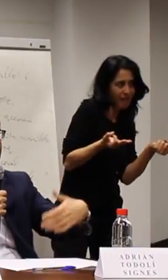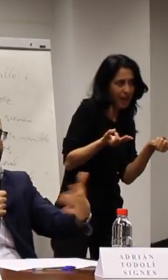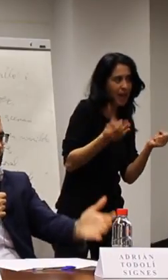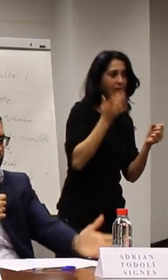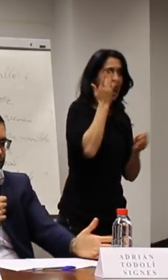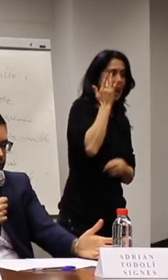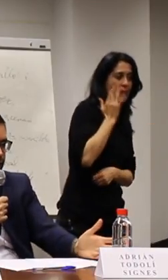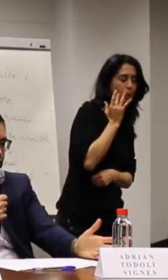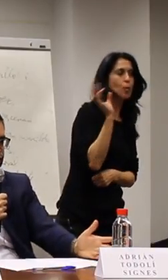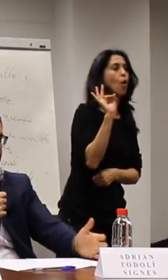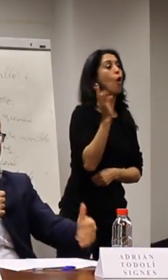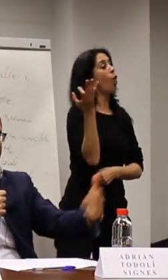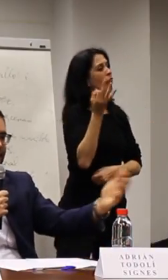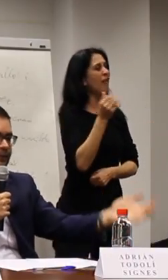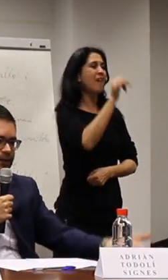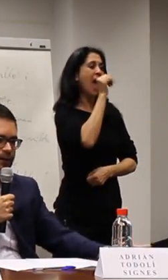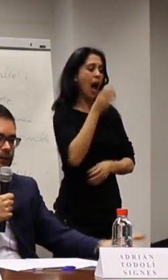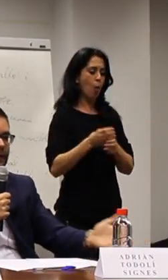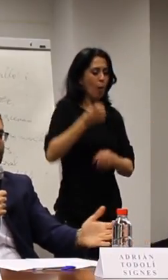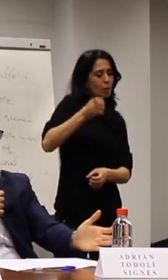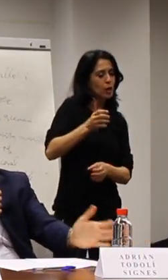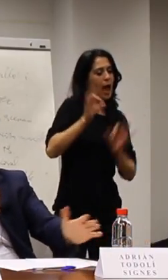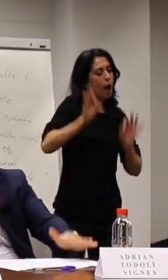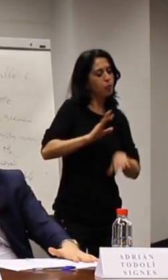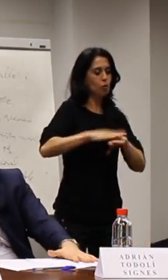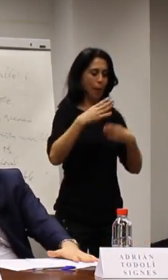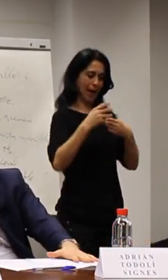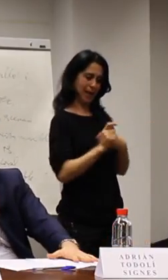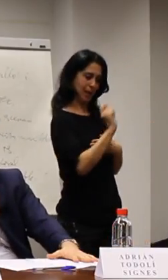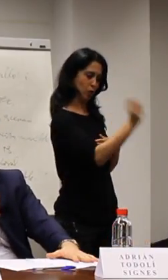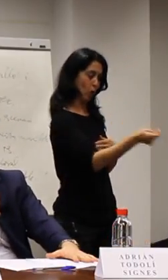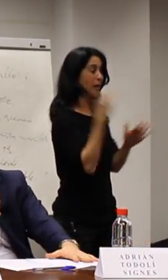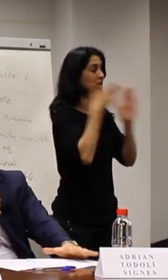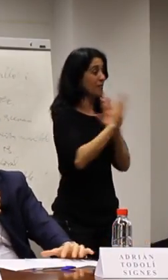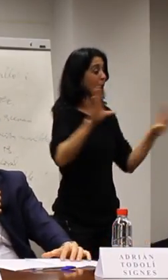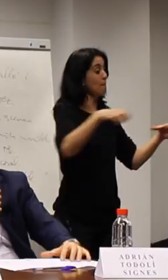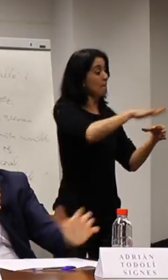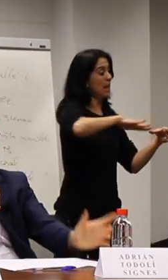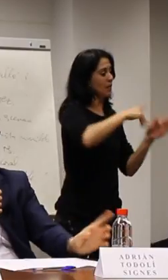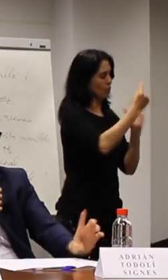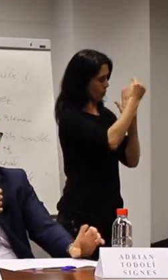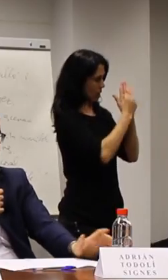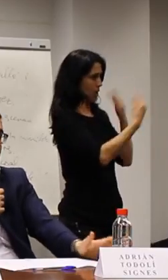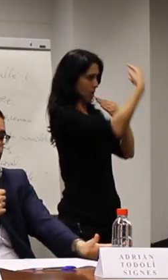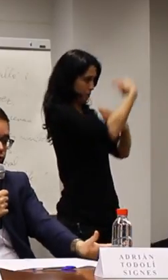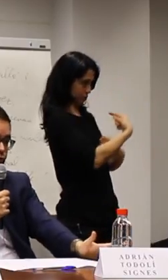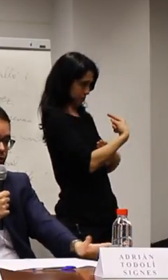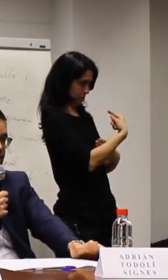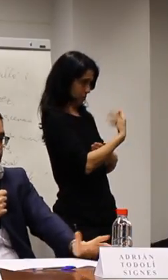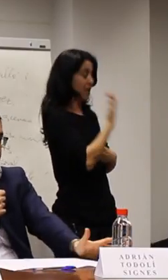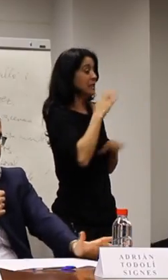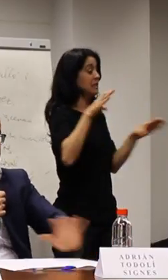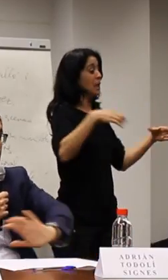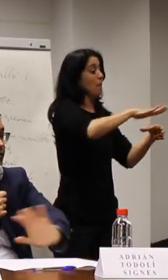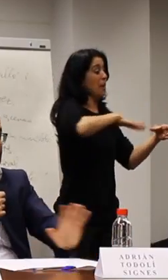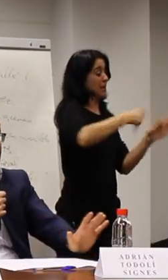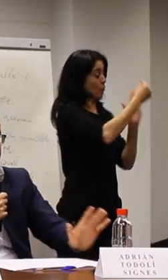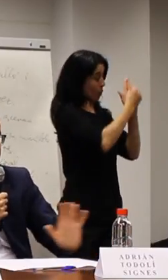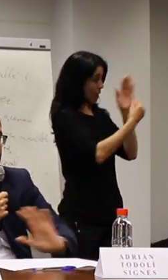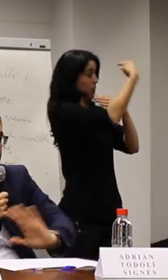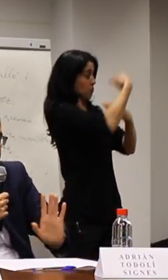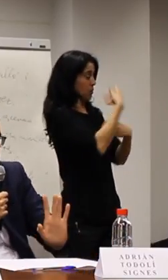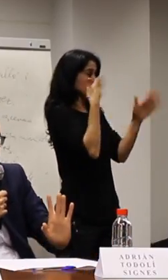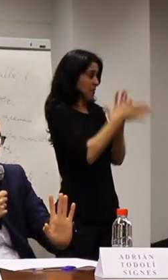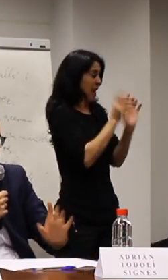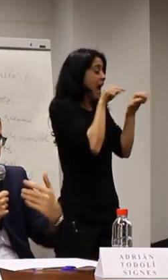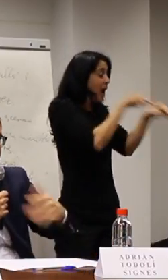llevar una botella de agua dentro del coche para el cliente, la plataforma me está dando instrucciones. Si la plataforma me está dando instrucciones, es mi empresario, lo dice la ley.